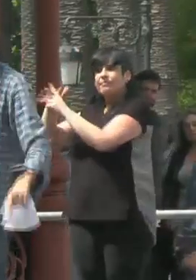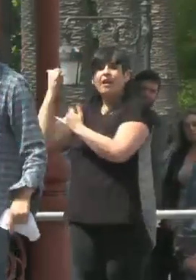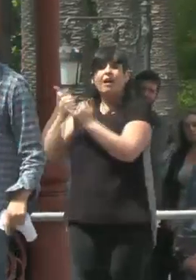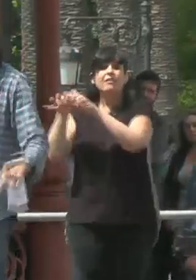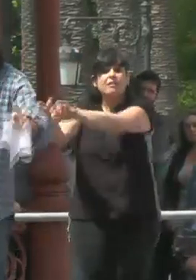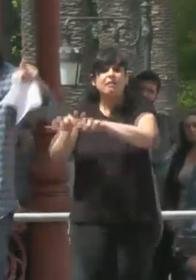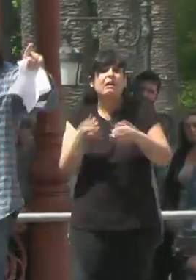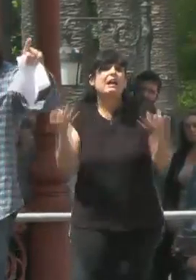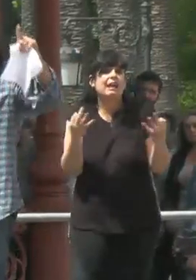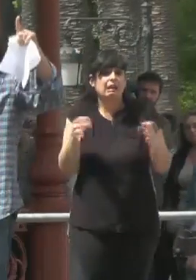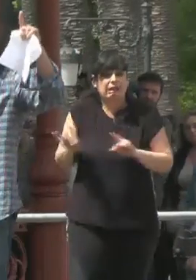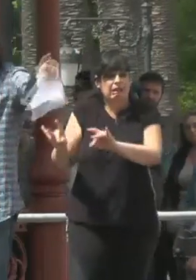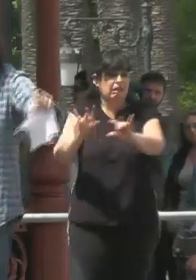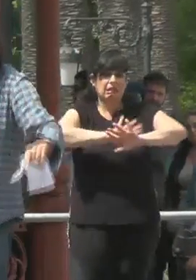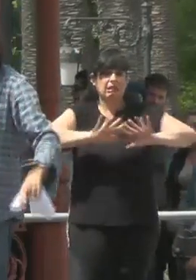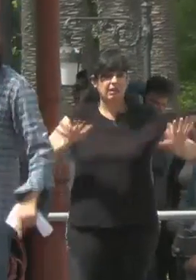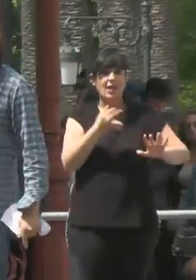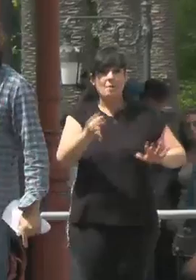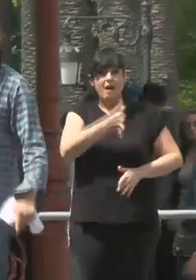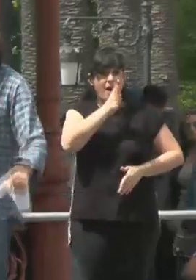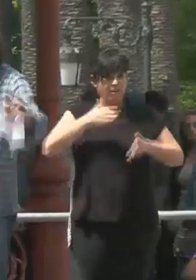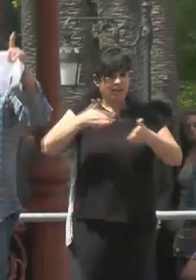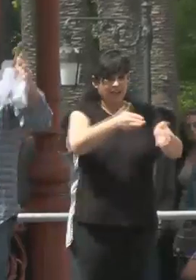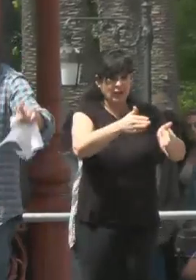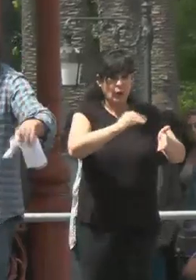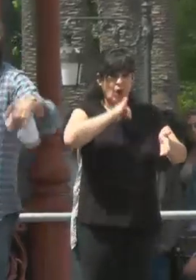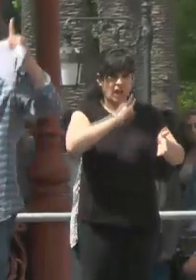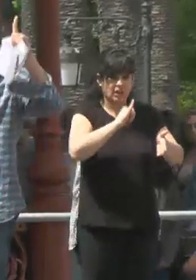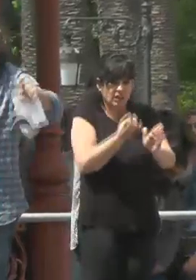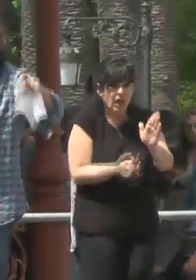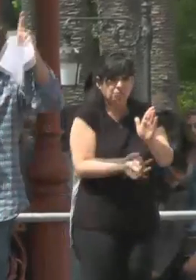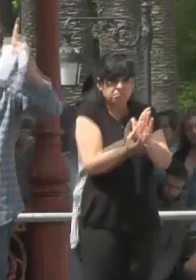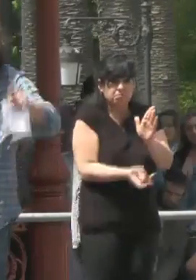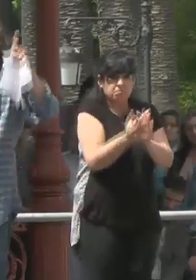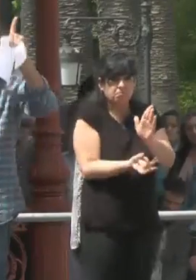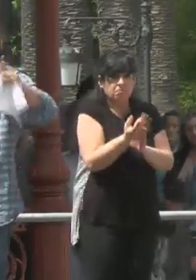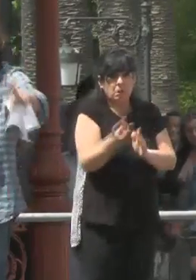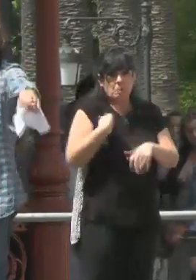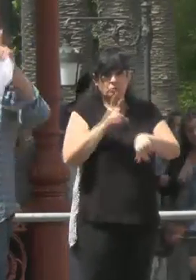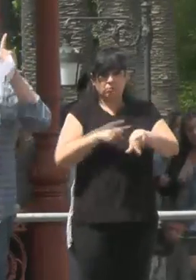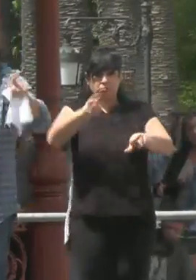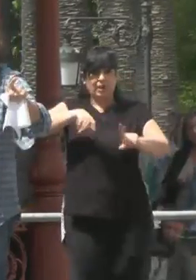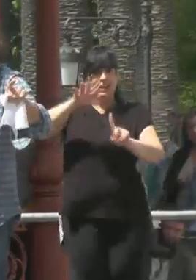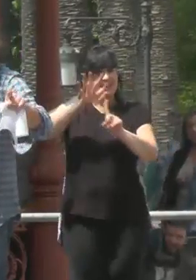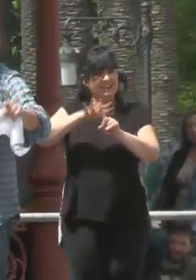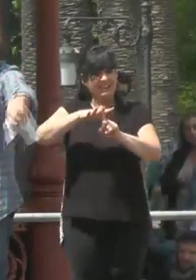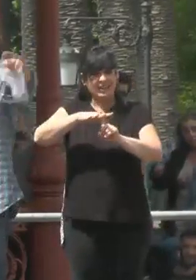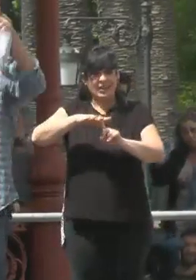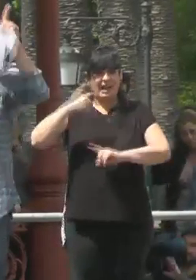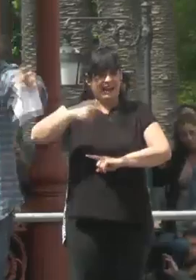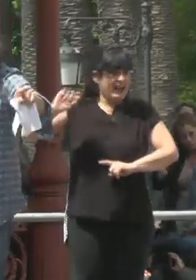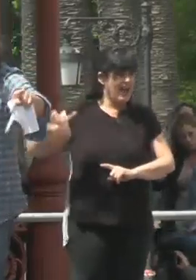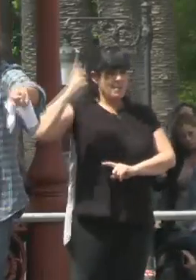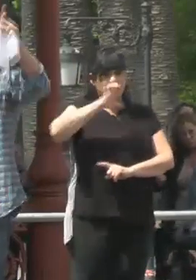tampouco queremos que esta xente teña os nosos ríos producindo electricidade mentras pagamos as tarifas máis caras de Europa. Para iso queremos a